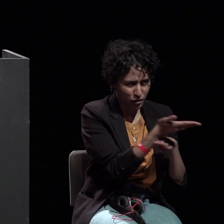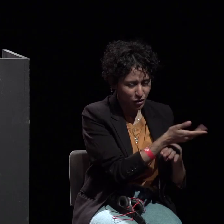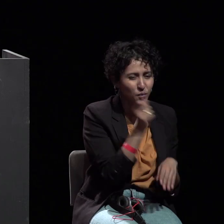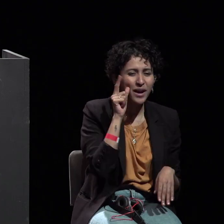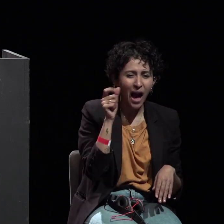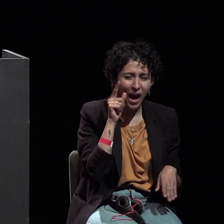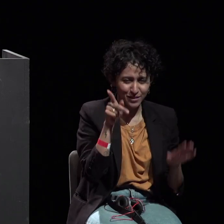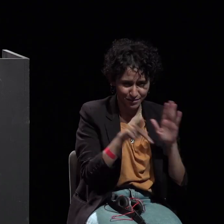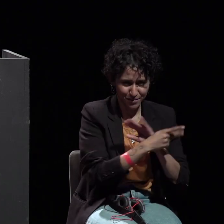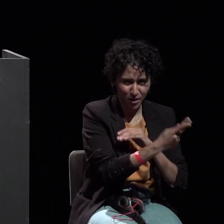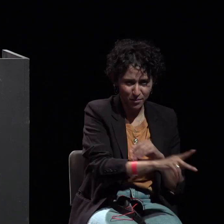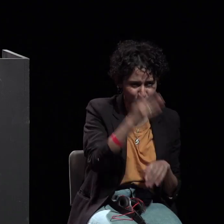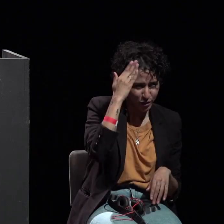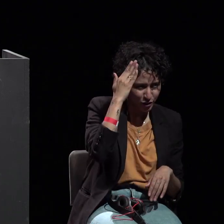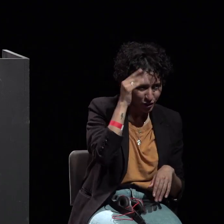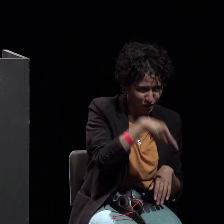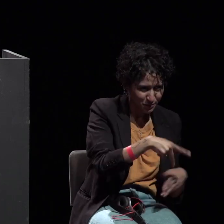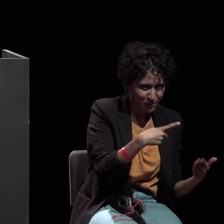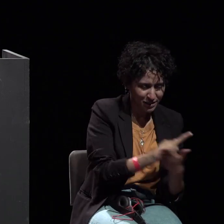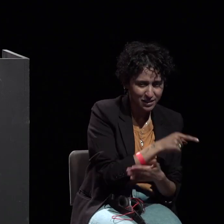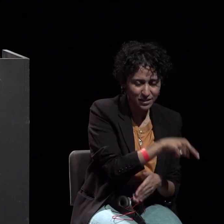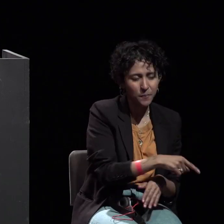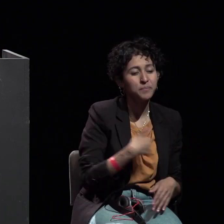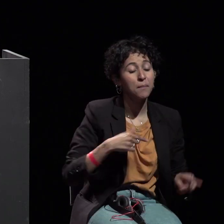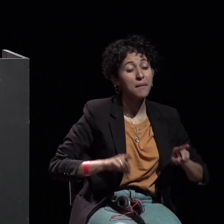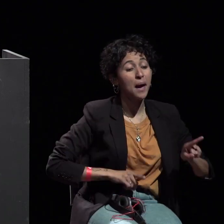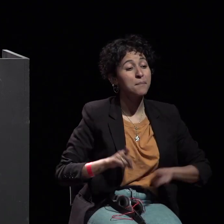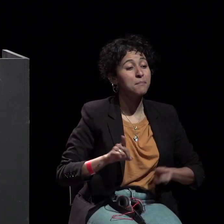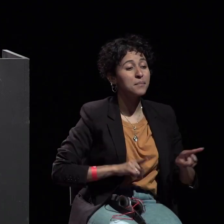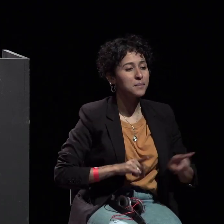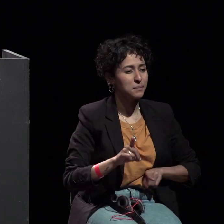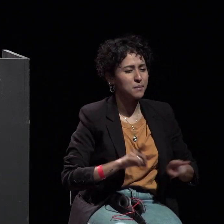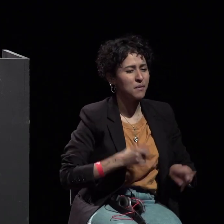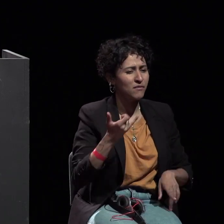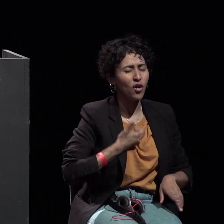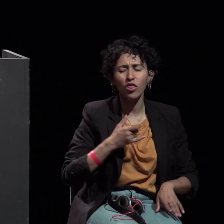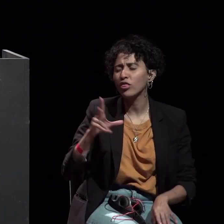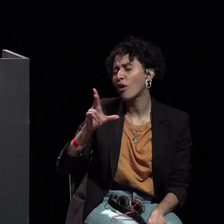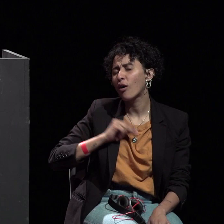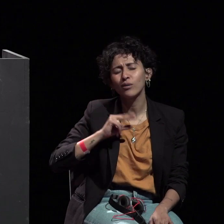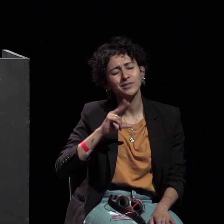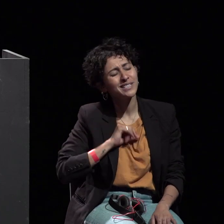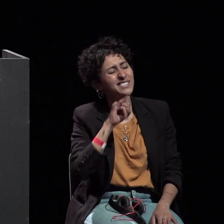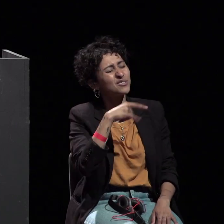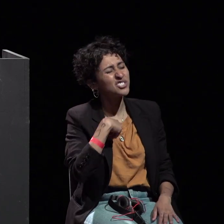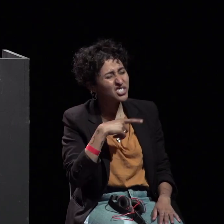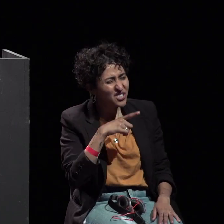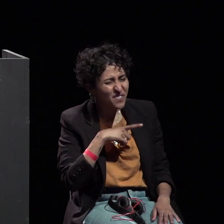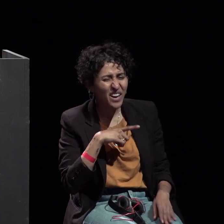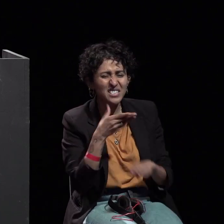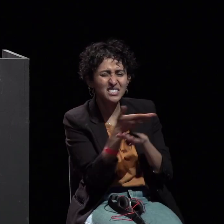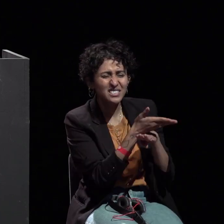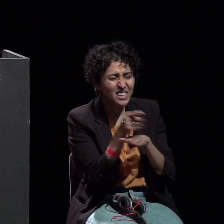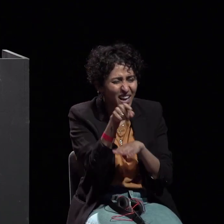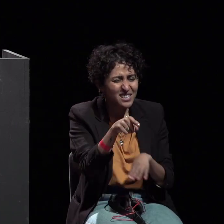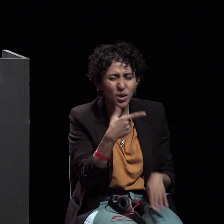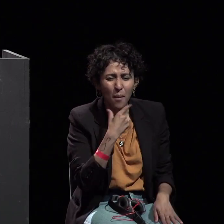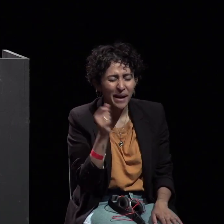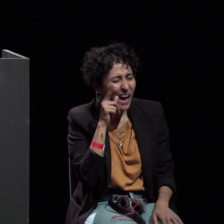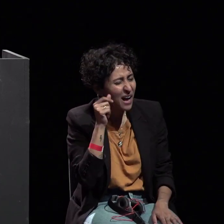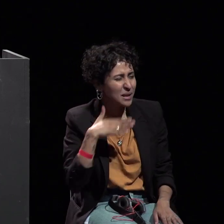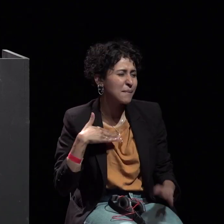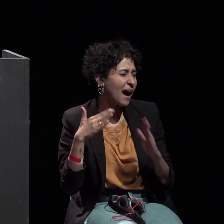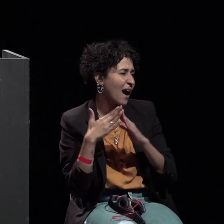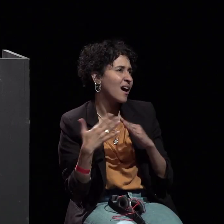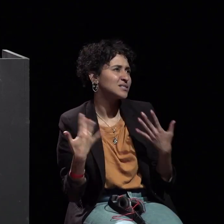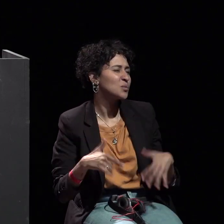não tenho, e ela falou assim para mim, ai, Rosane, um desse lá em casa. Aí eu estava assim, acompanhar, e eu fui entender o que seria a polêmica